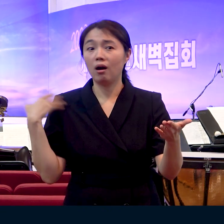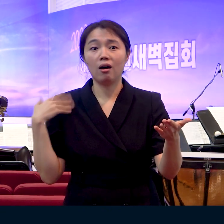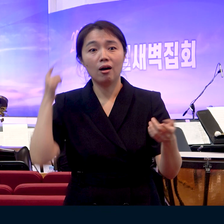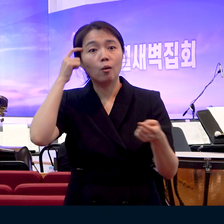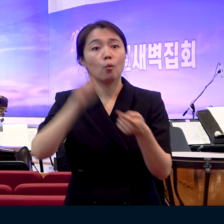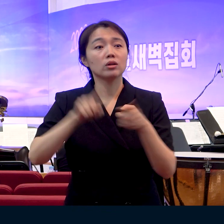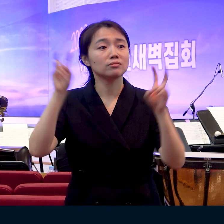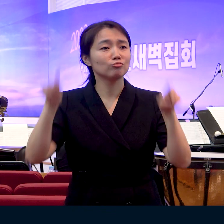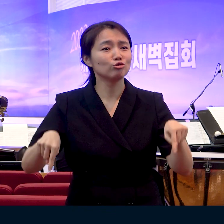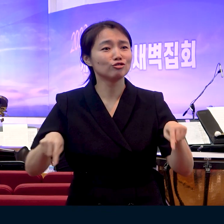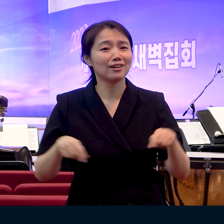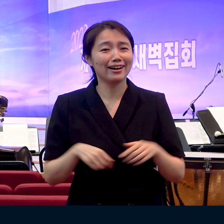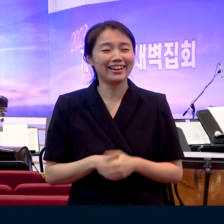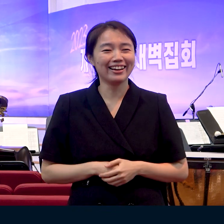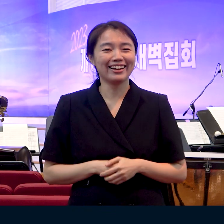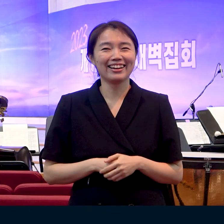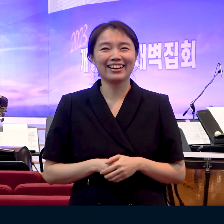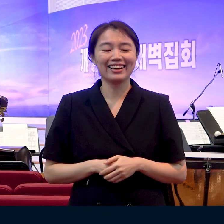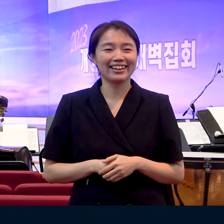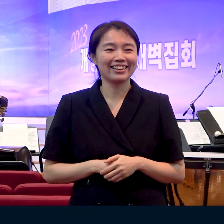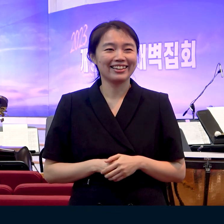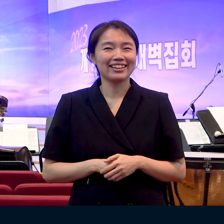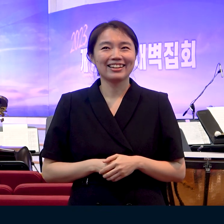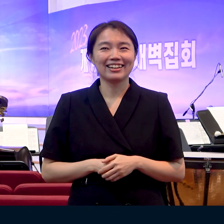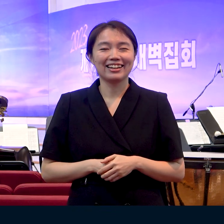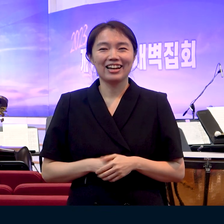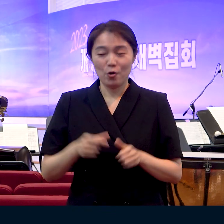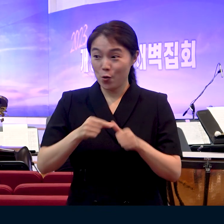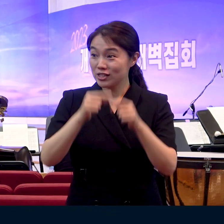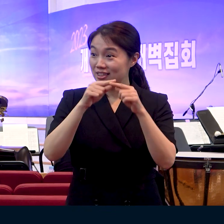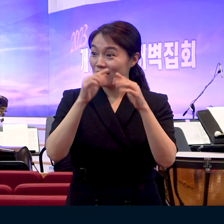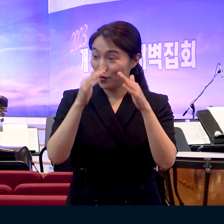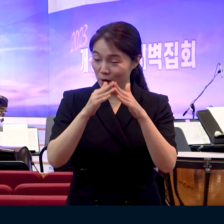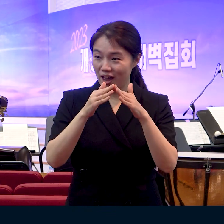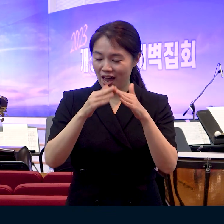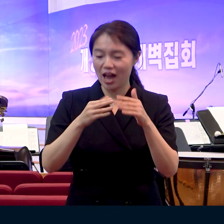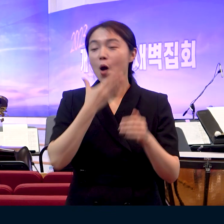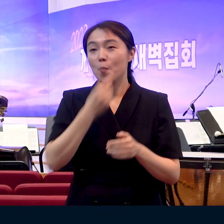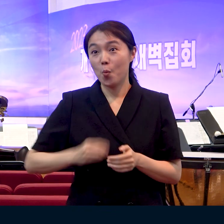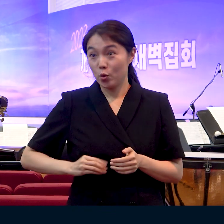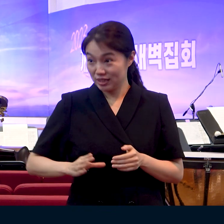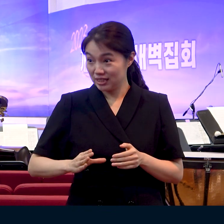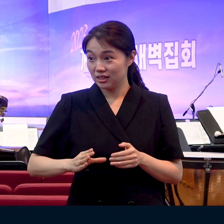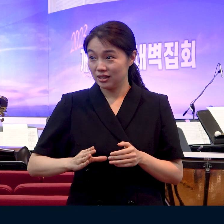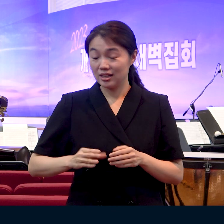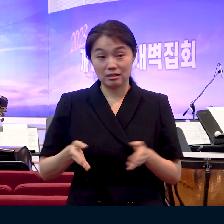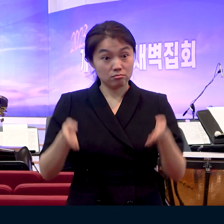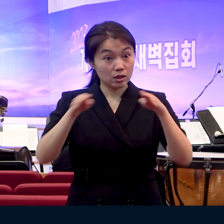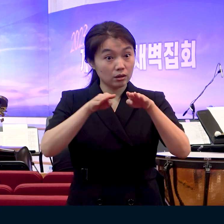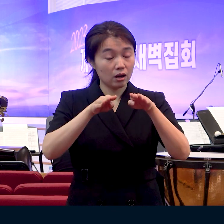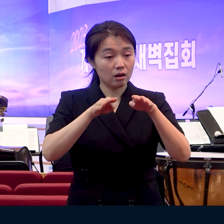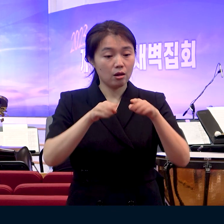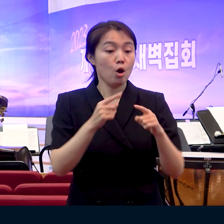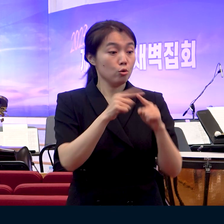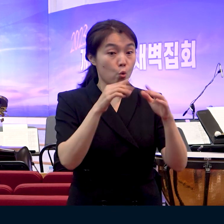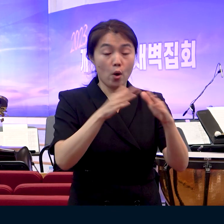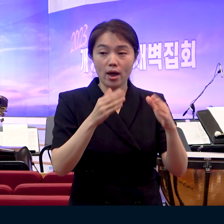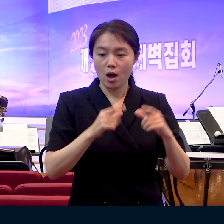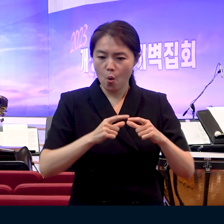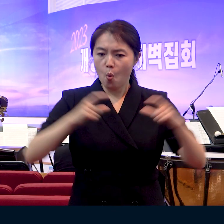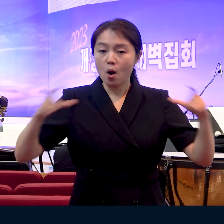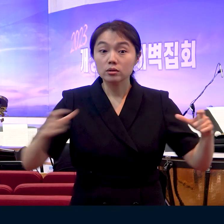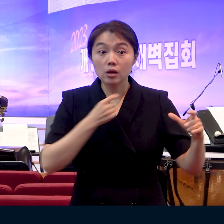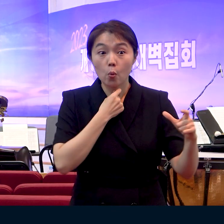없어요. 여러분, 호산나 복지재단 교세 확장 때문에 합니까? 우리가 그거 해가지고 얻는 게